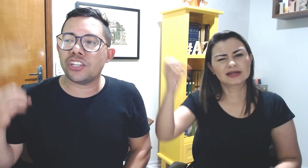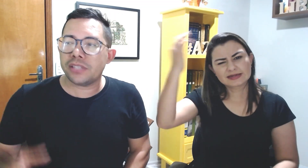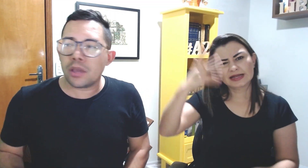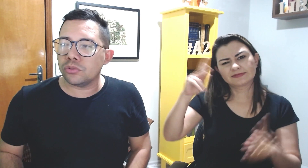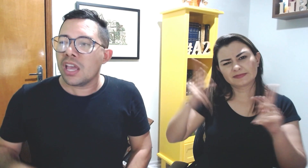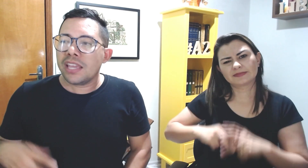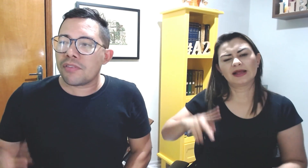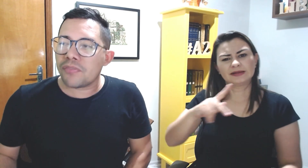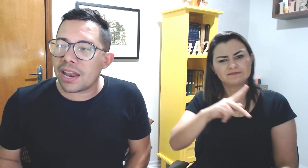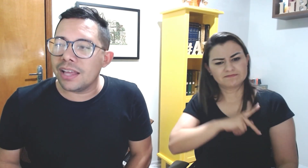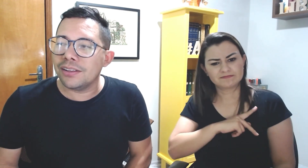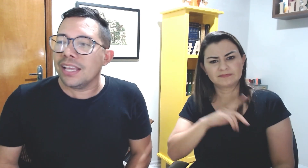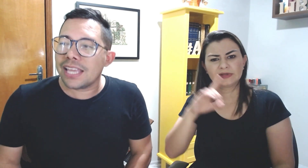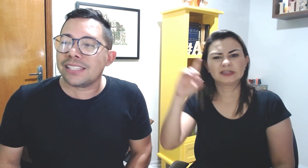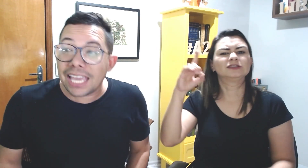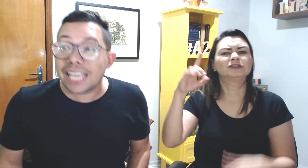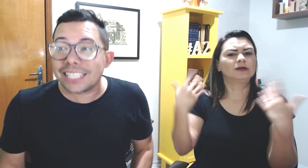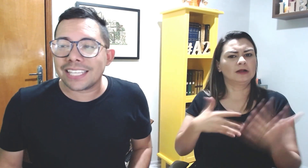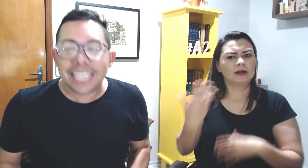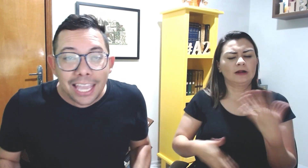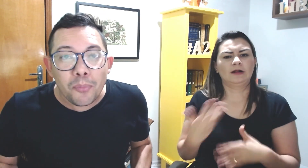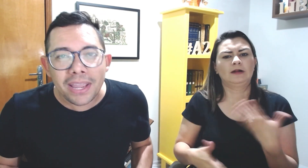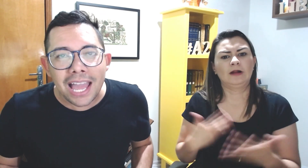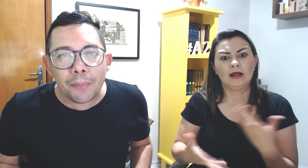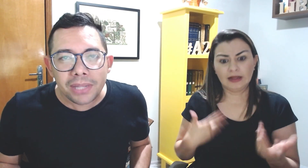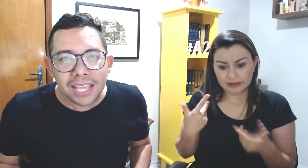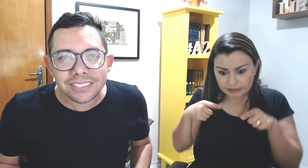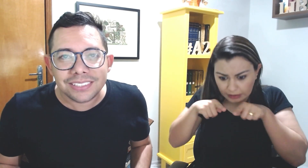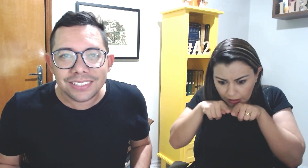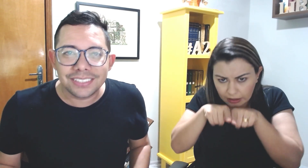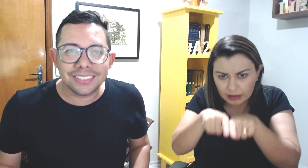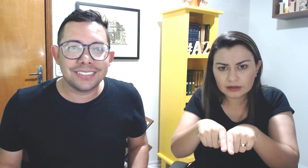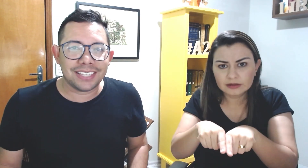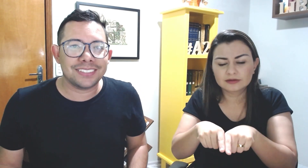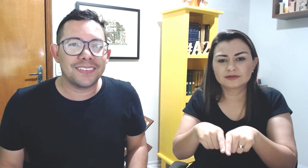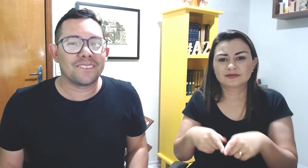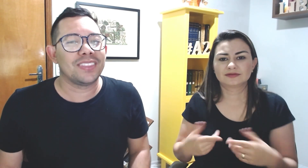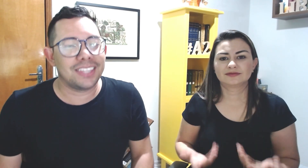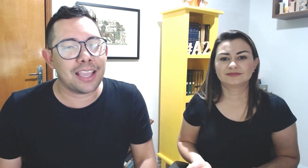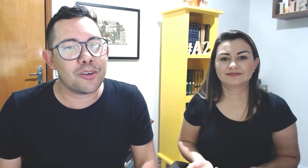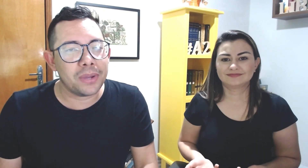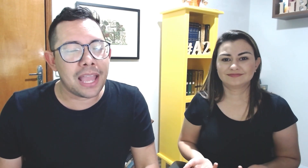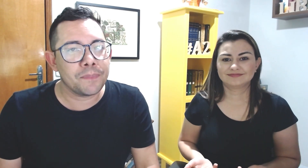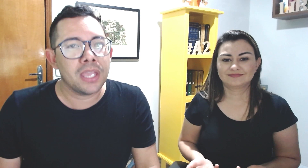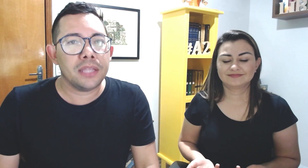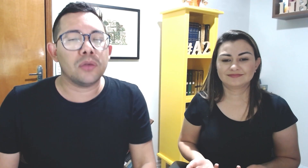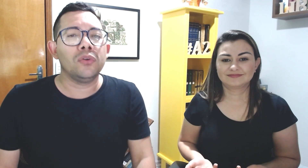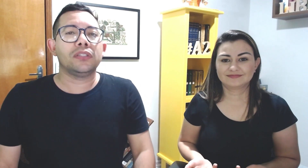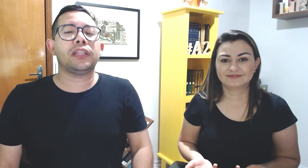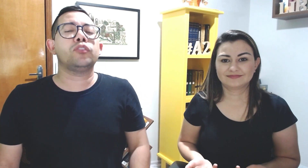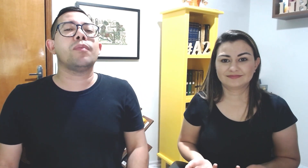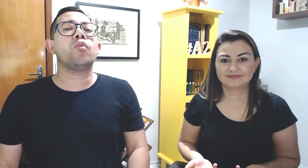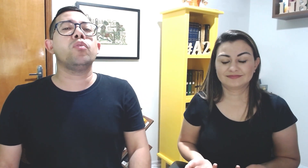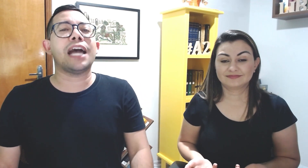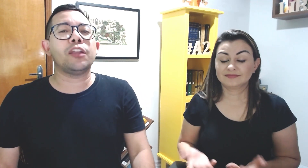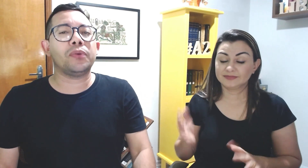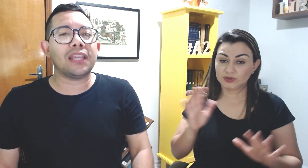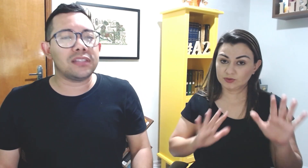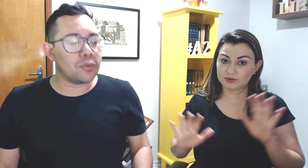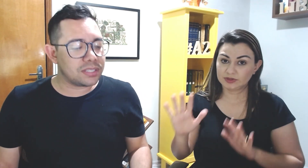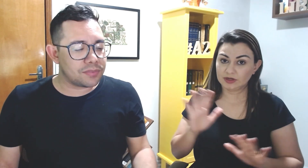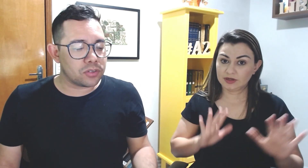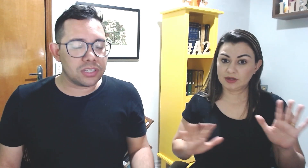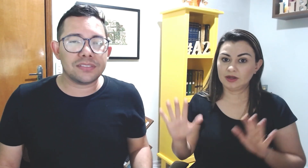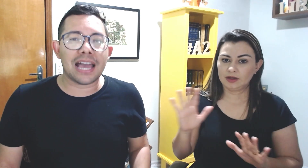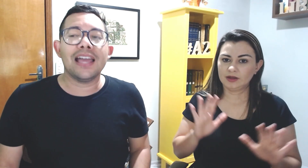paz de Deus. E ele vai falando. E aí você quer acompanhar a rapidez. Certo? Você tem que acompanhar. Então, você tem que tomar um cuidado, porque